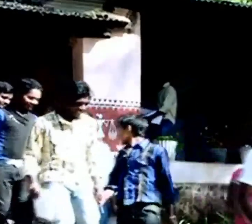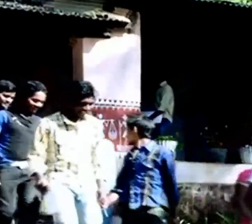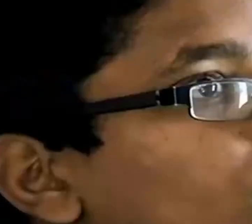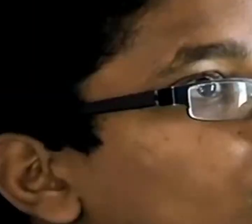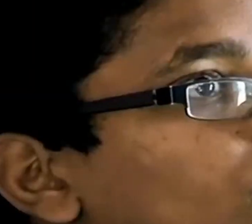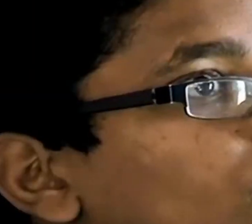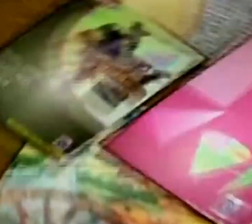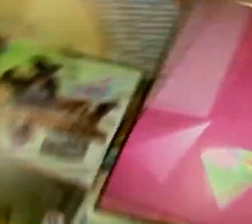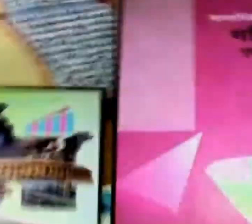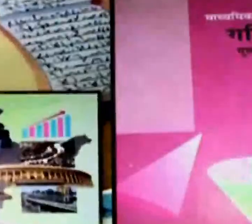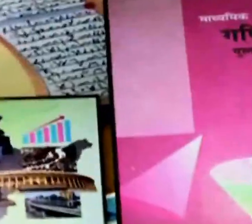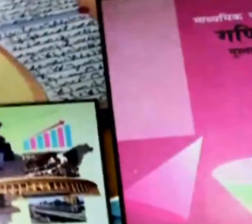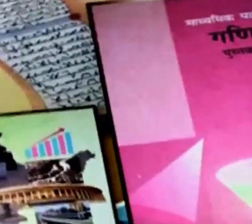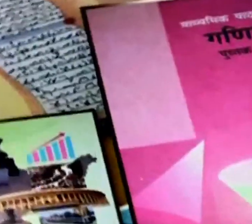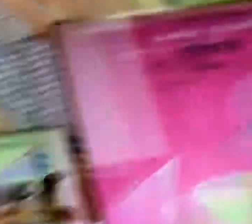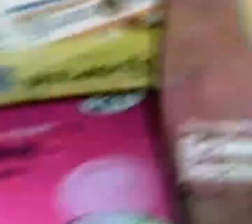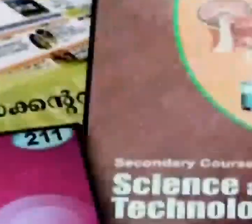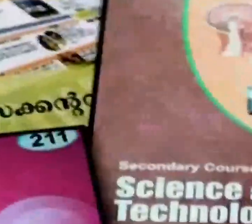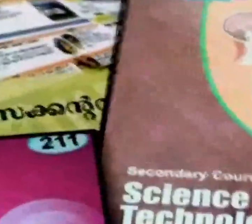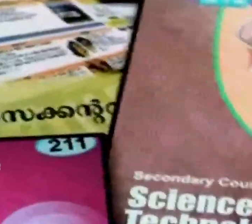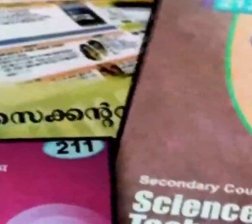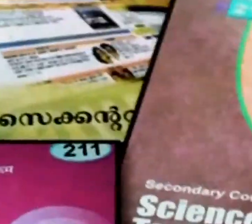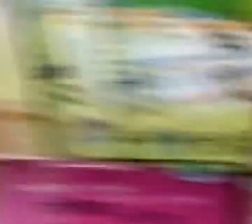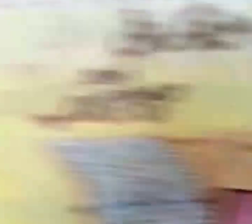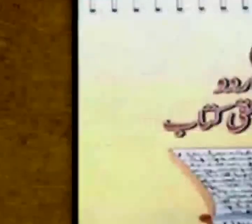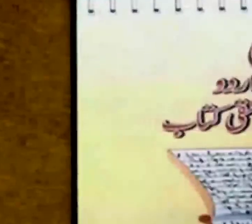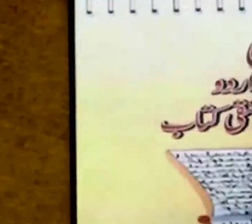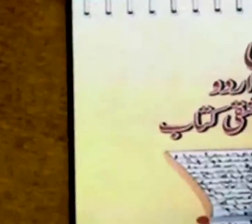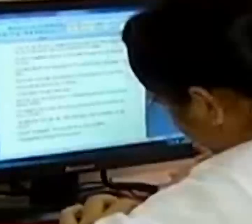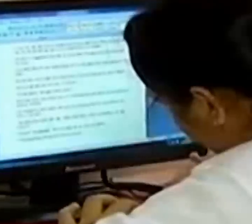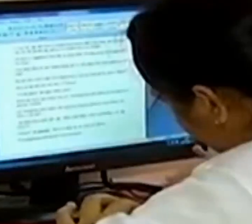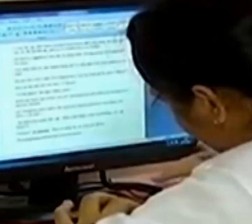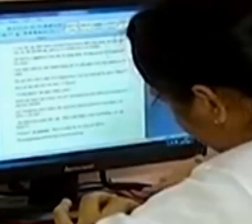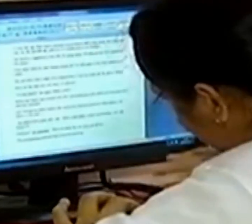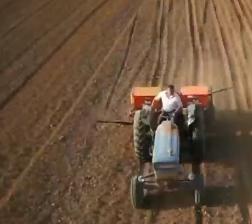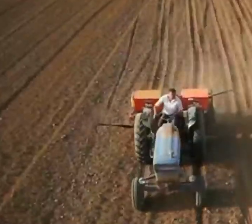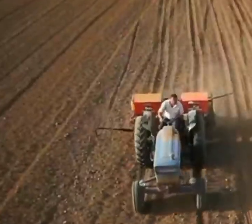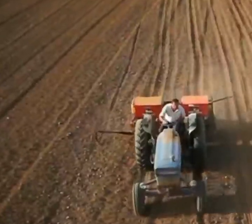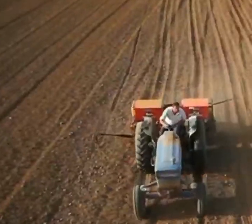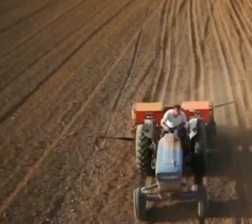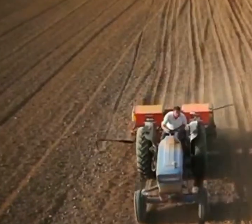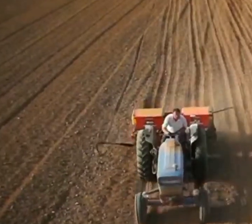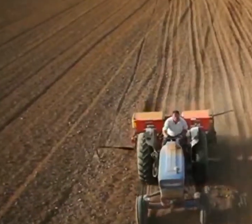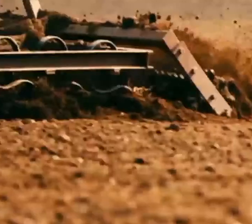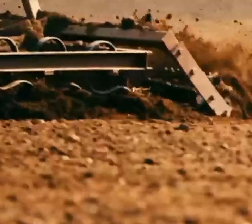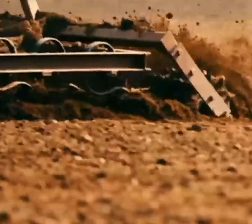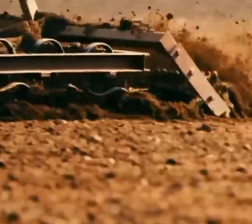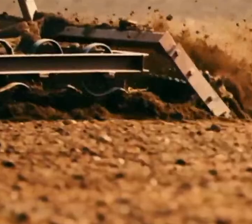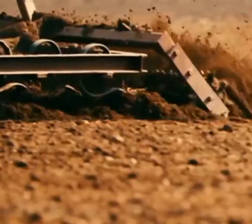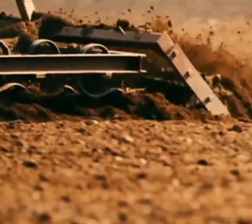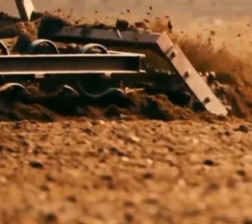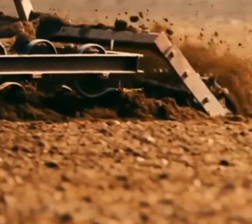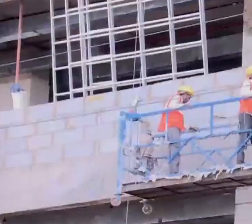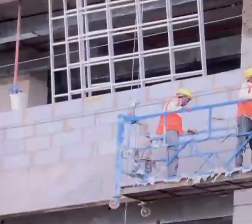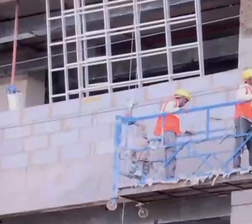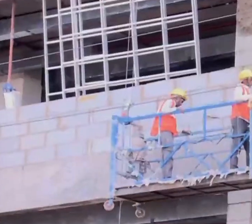मित्रों हम उठे और जागे, मंजिल आने की ध्वनि